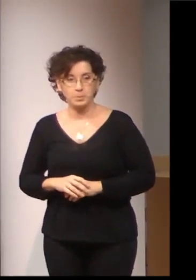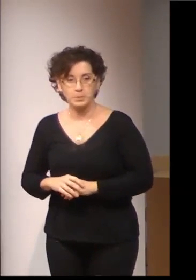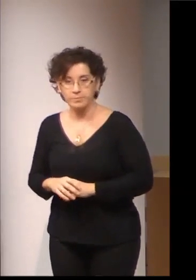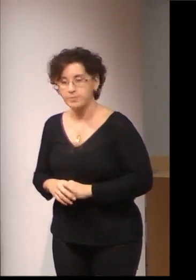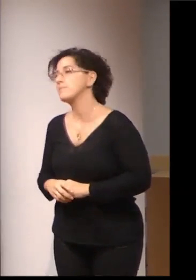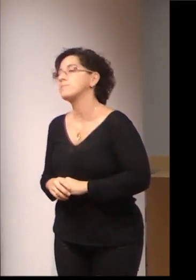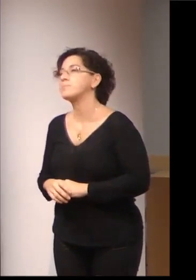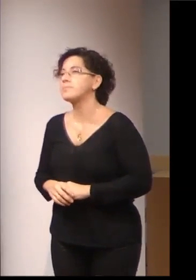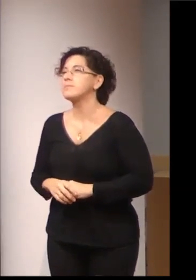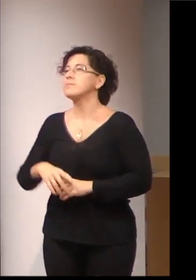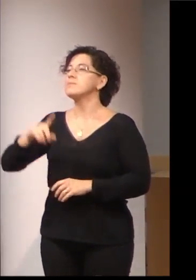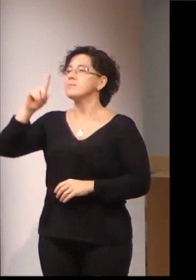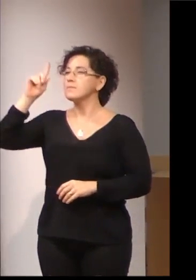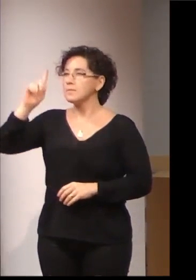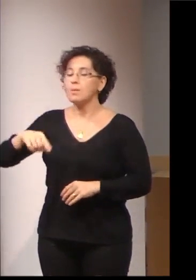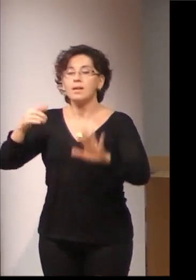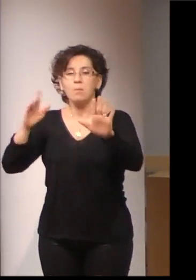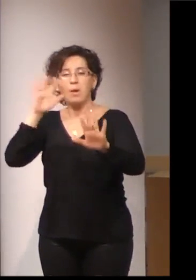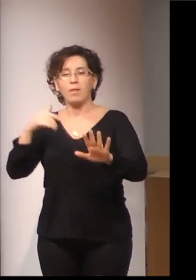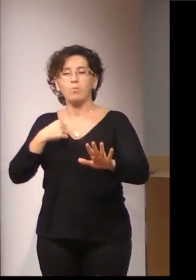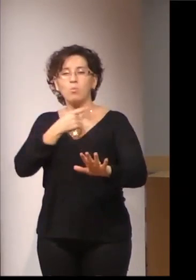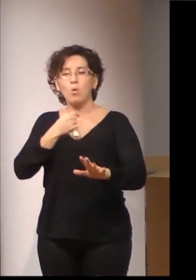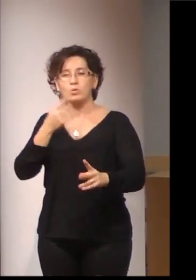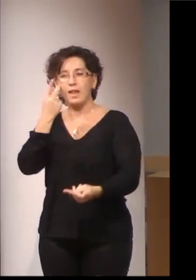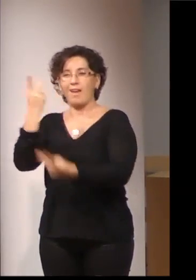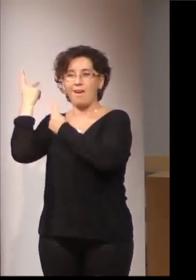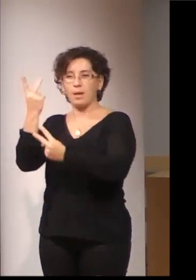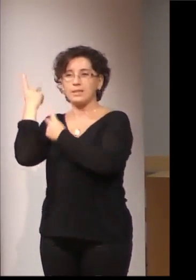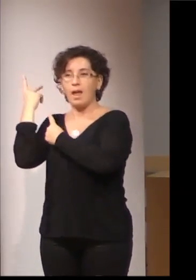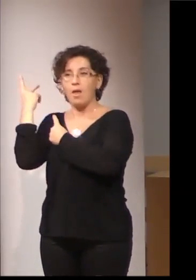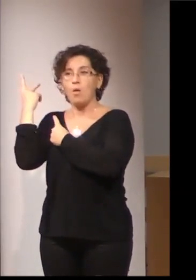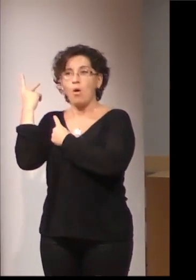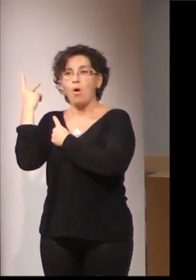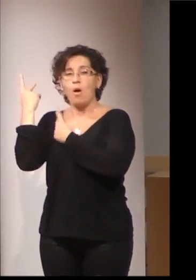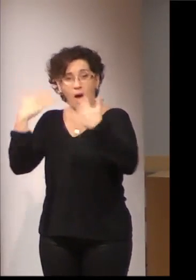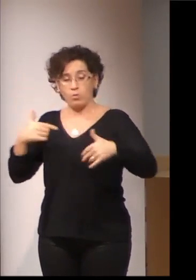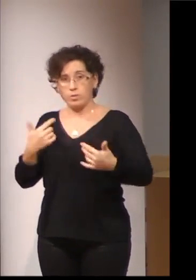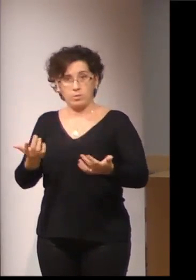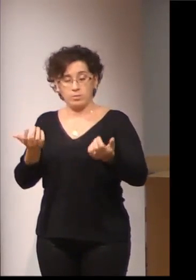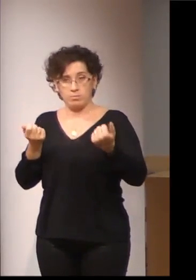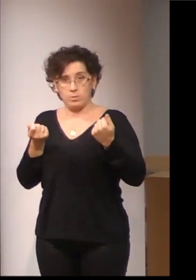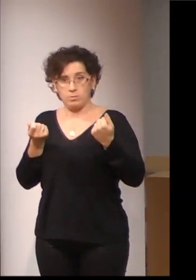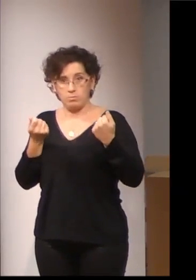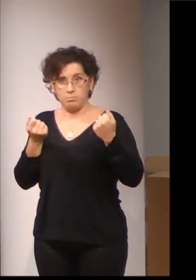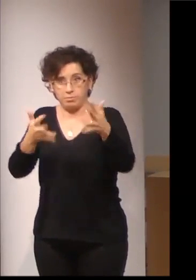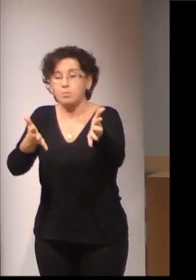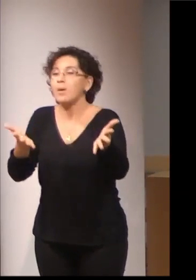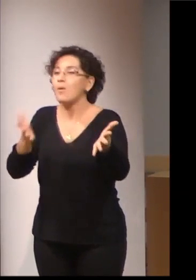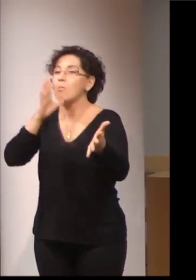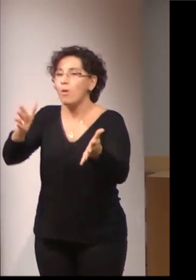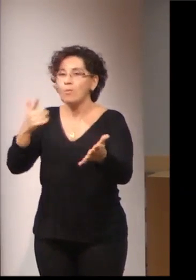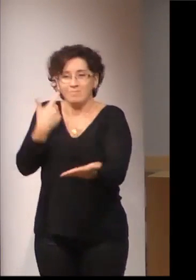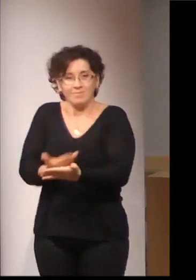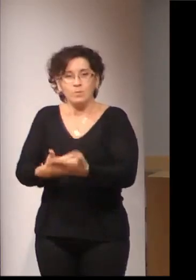También en el pasado, nos gusta mirar al pasado, pero voy a ir un poco rápido porque nos gusta verlo simplemente para decir, bueno, pues sí, tenemos una historia, tenemos un larguísimo